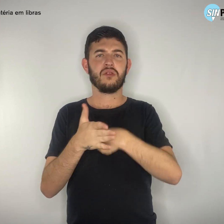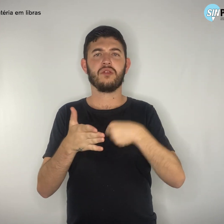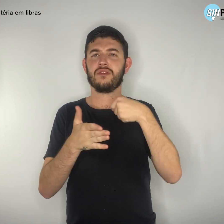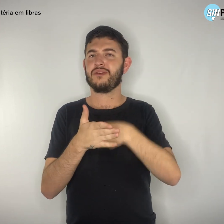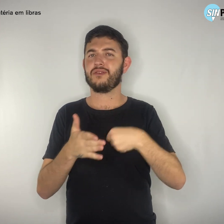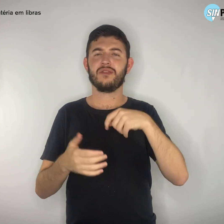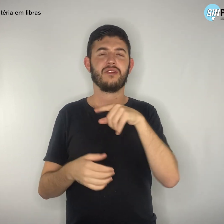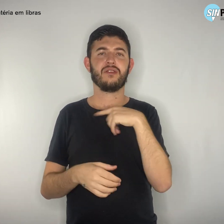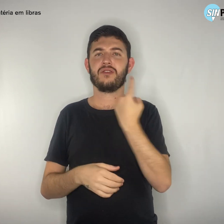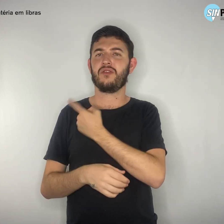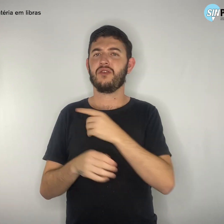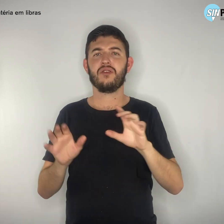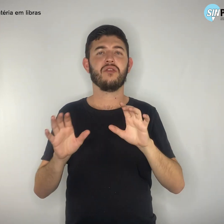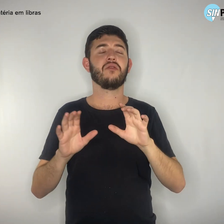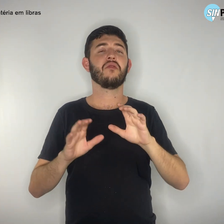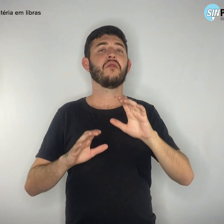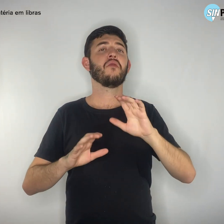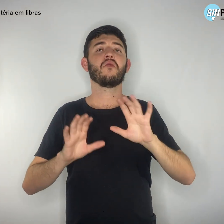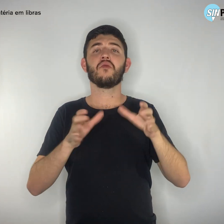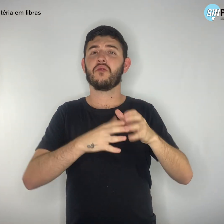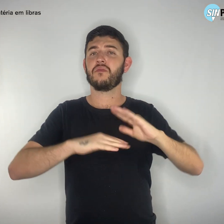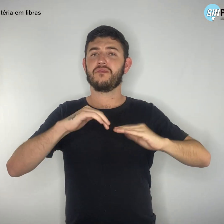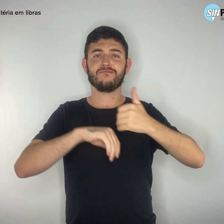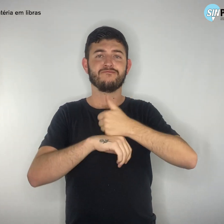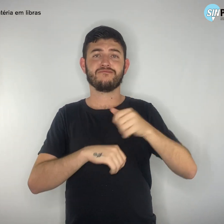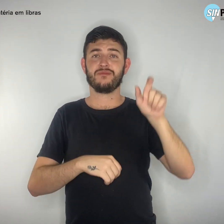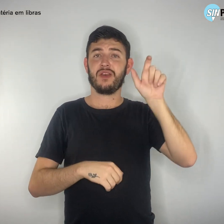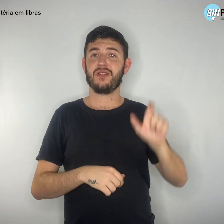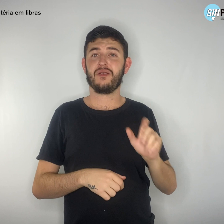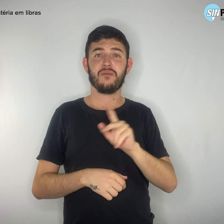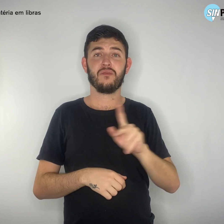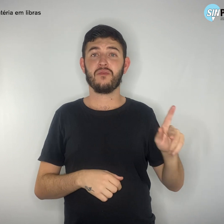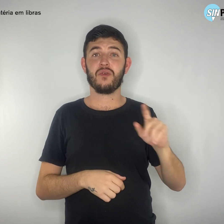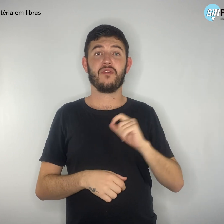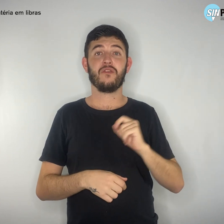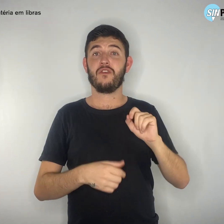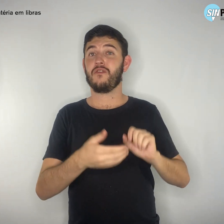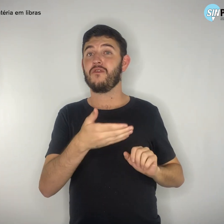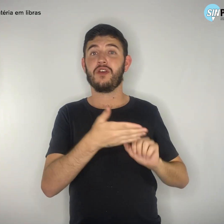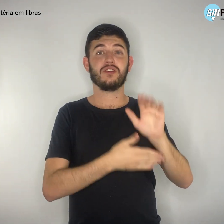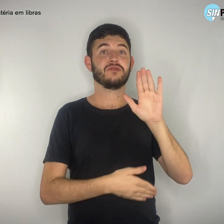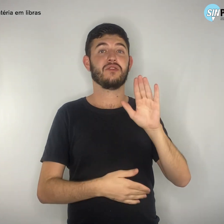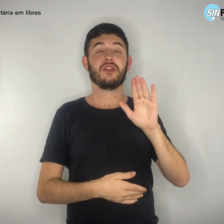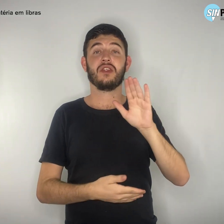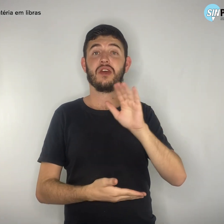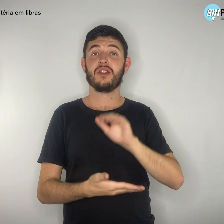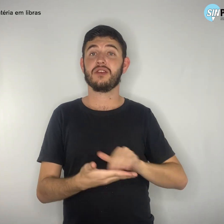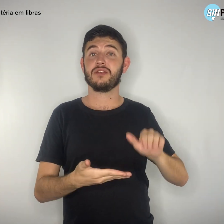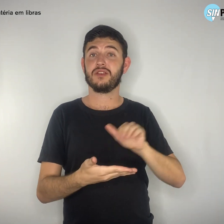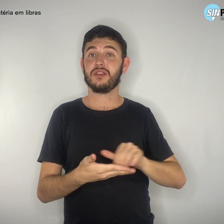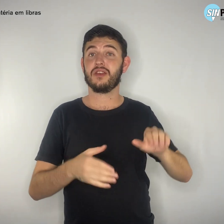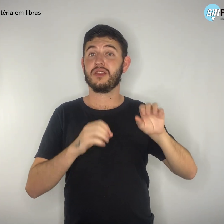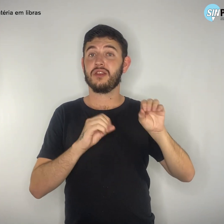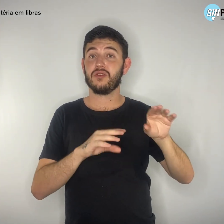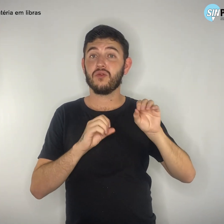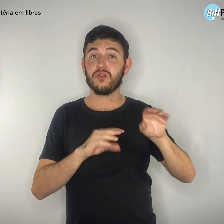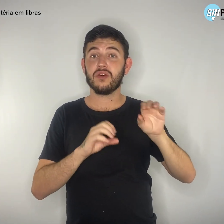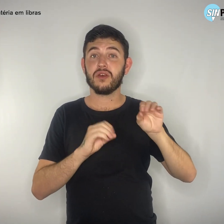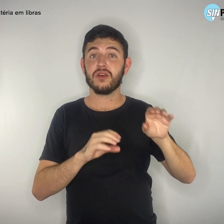Foi uma das professoras que foi exonerada da Secretaria de Educação por participar